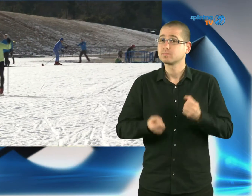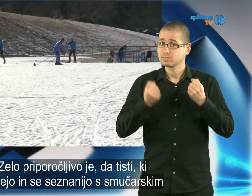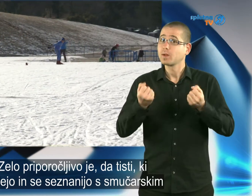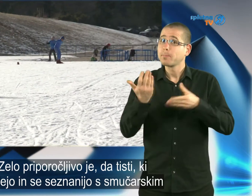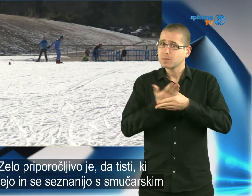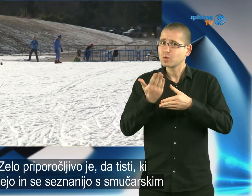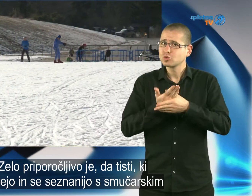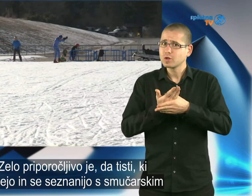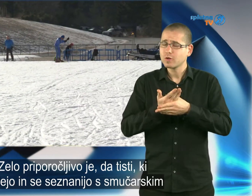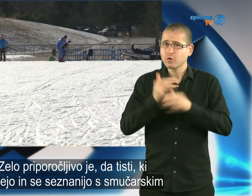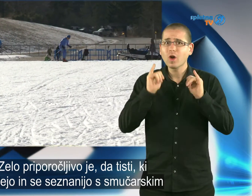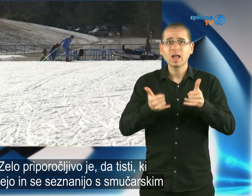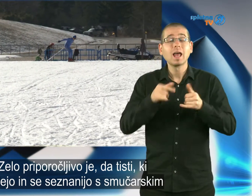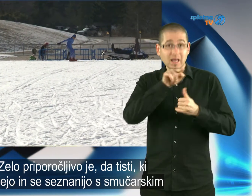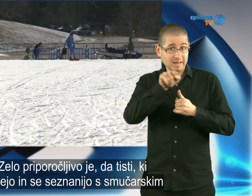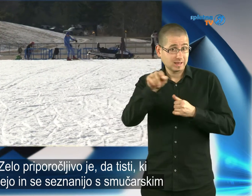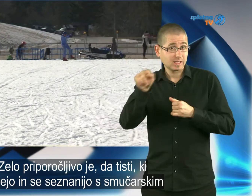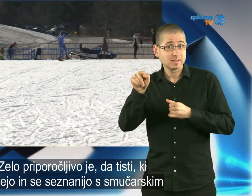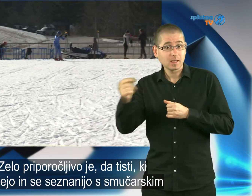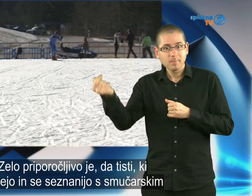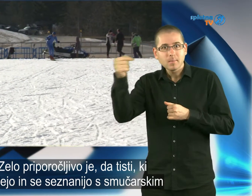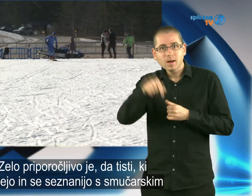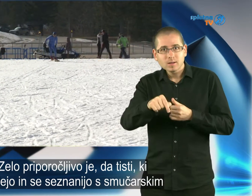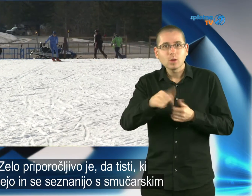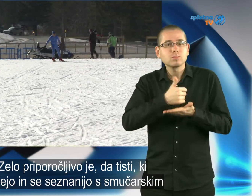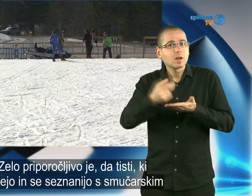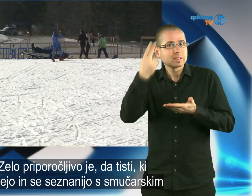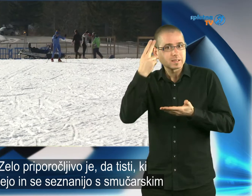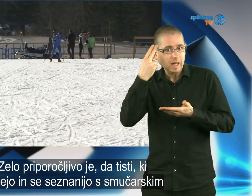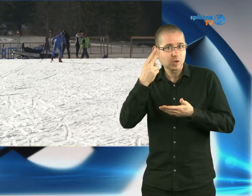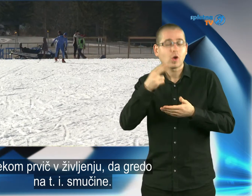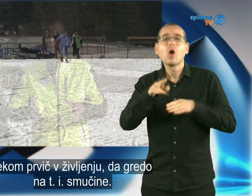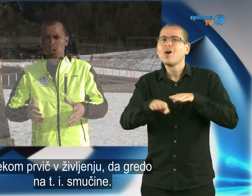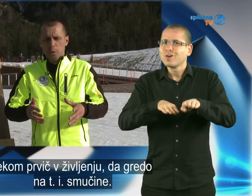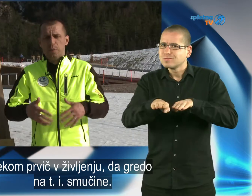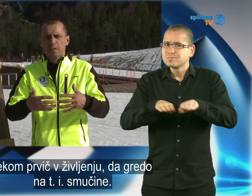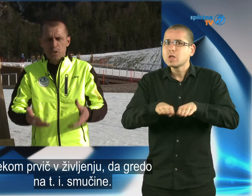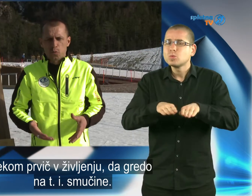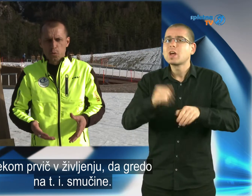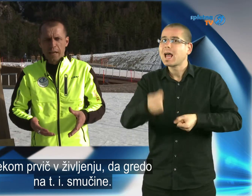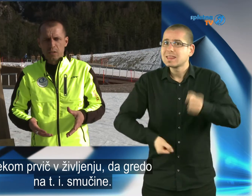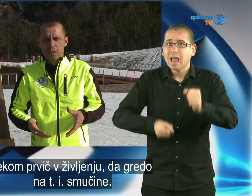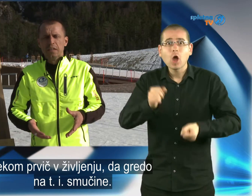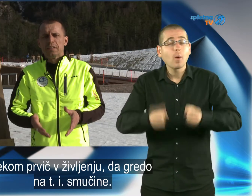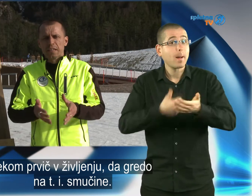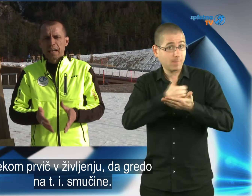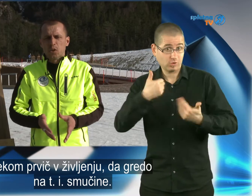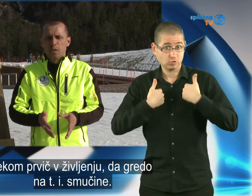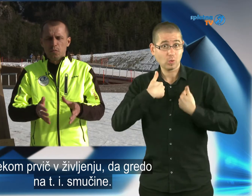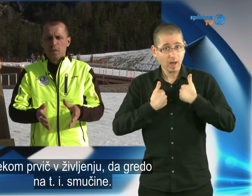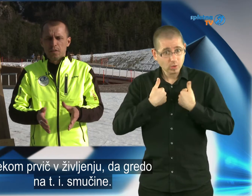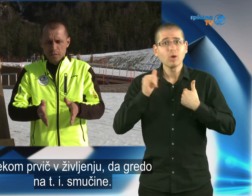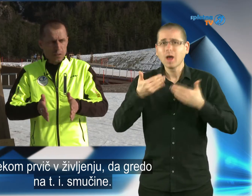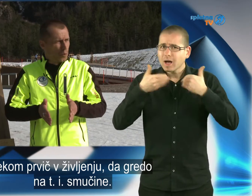Zelo priporočljivo je, da tisti, ki pridejo in se seznanijo s smučarskim tekom v bistvu prvič v življenju, da